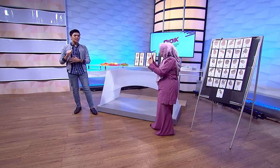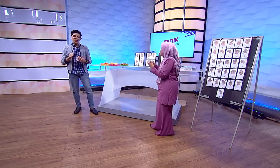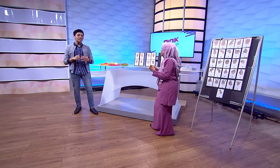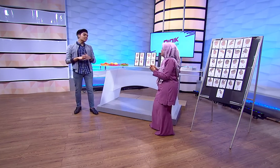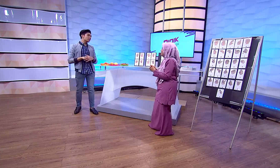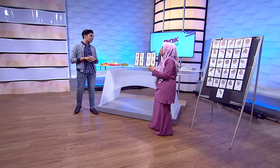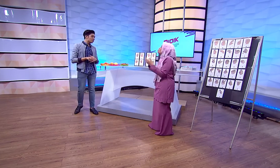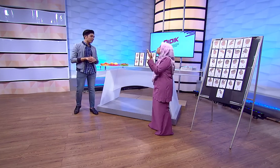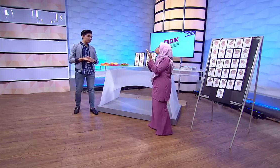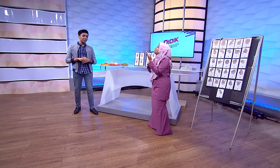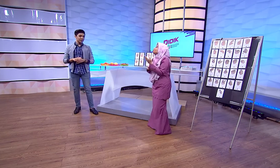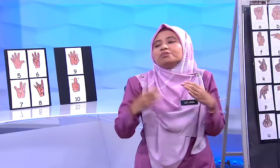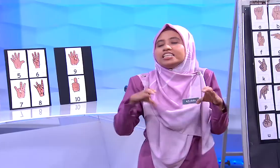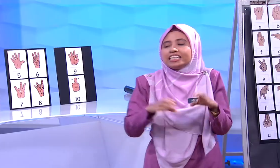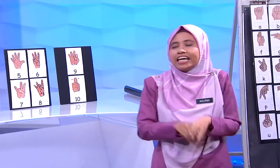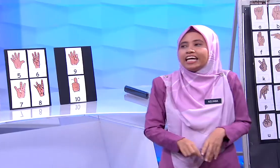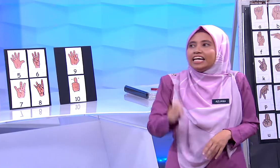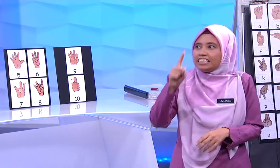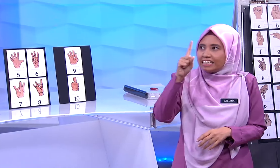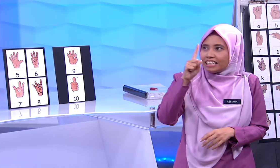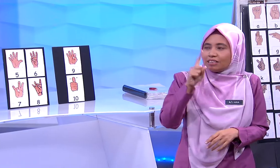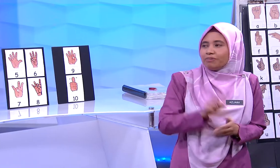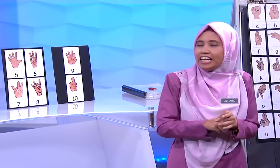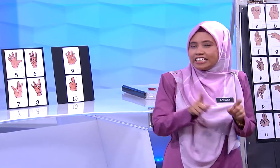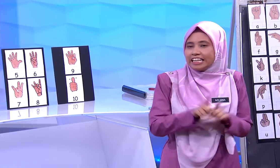ke-1 itunya semuanya Coba Oke Assalamualaikum